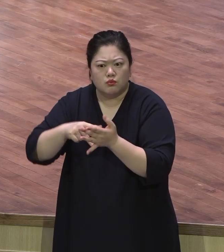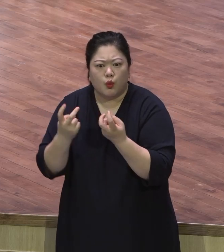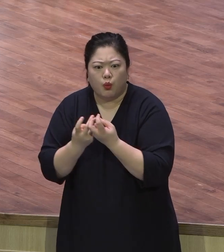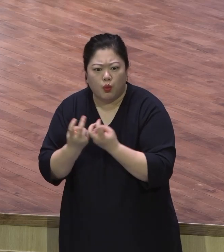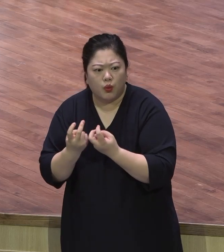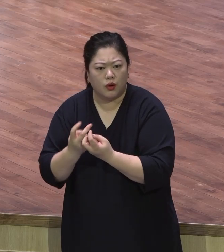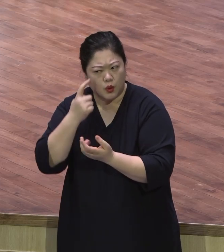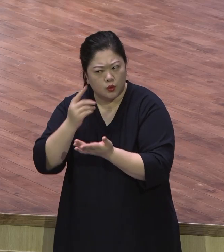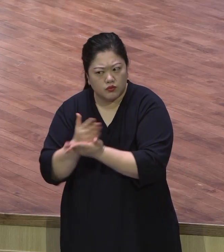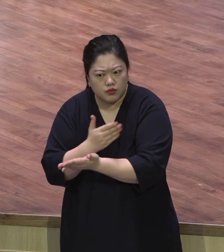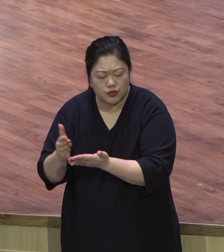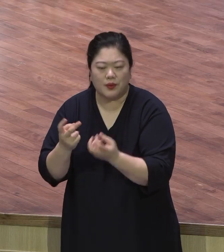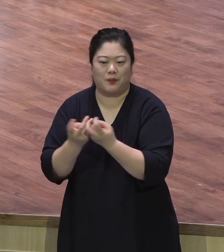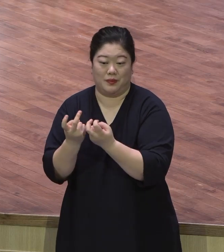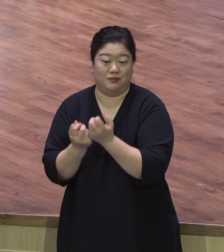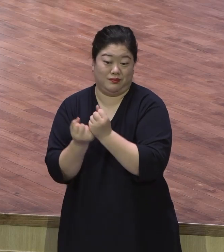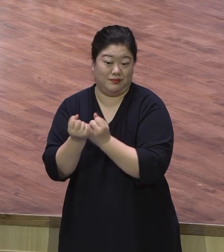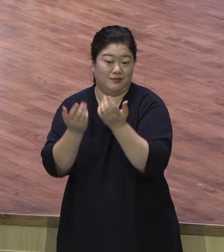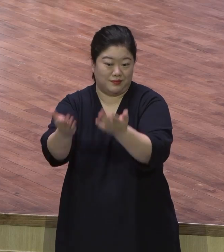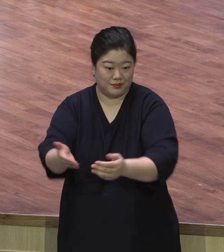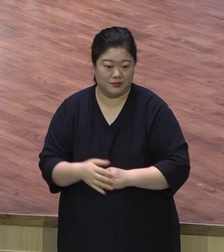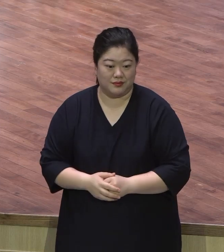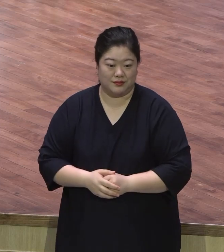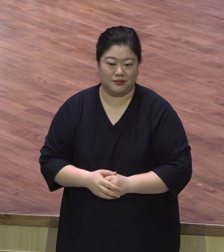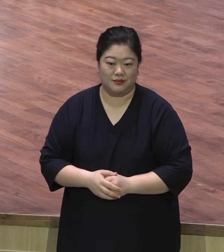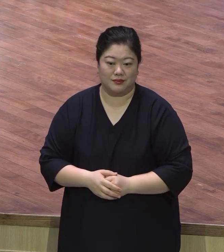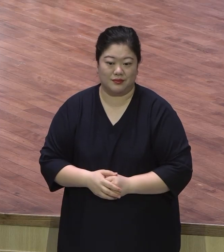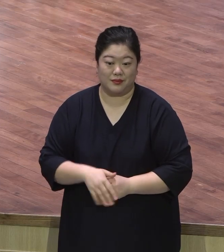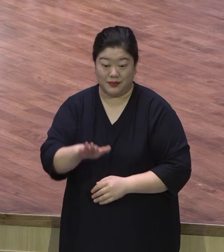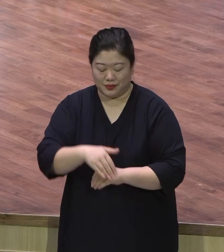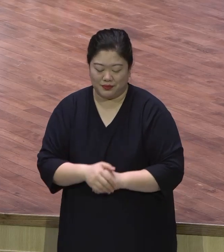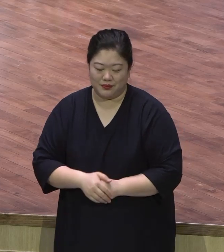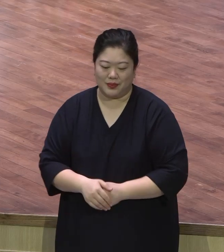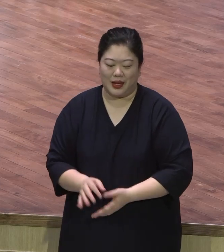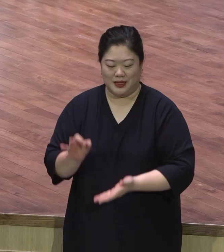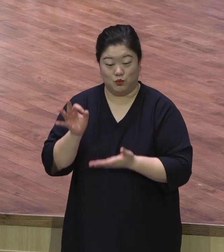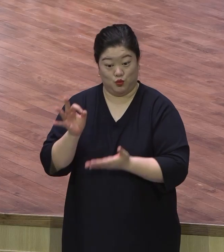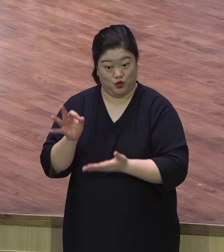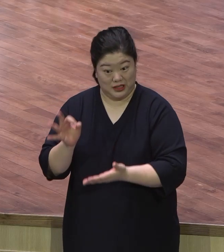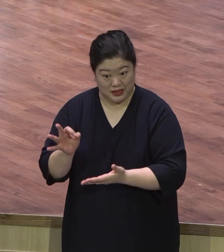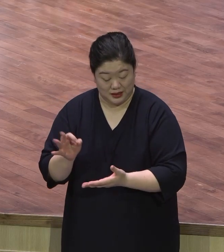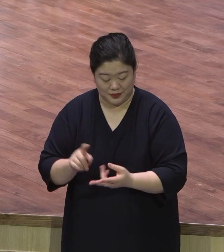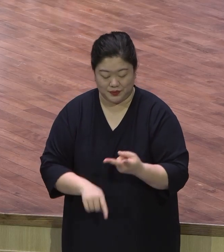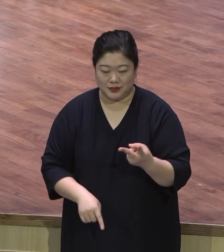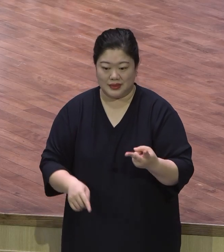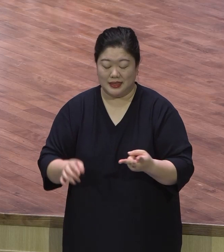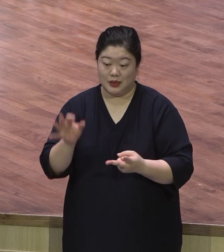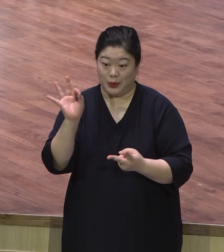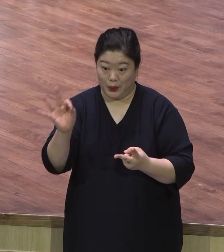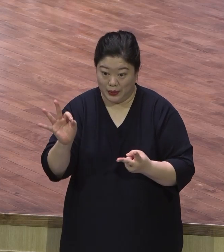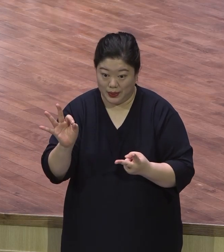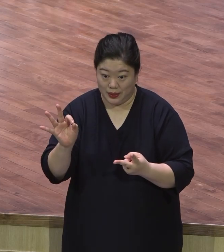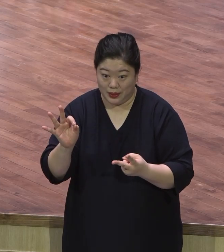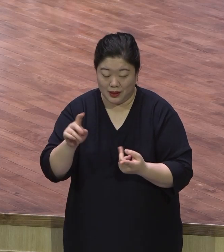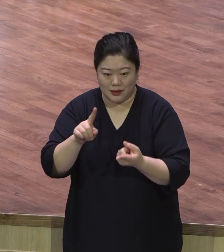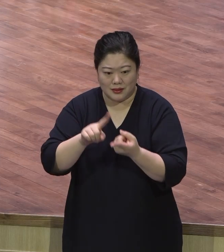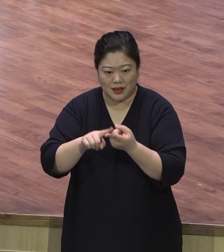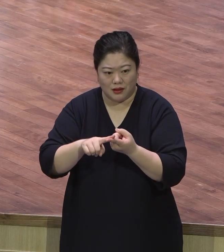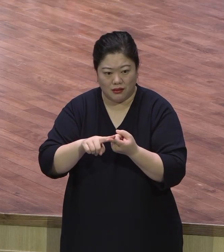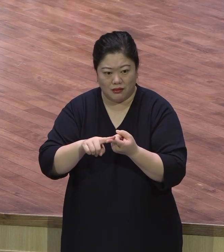말씀드립니다. 사실 물질, 재물, 돈이라는 것은 우리의